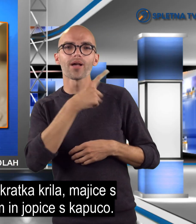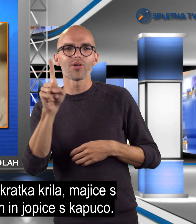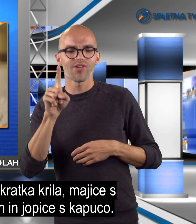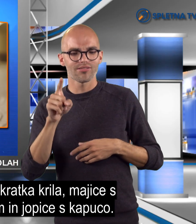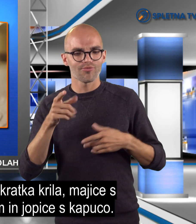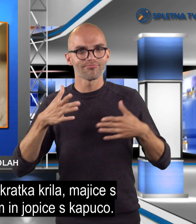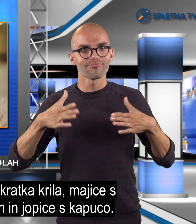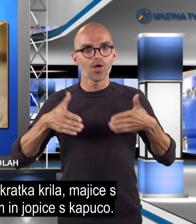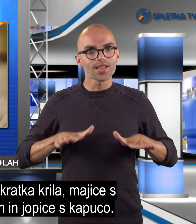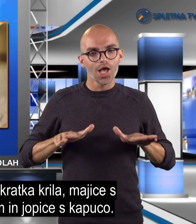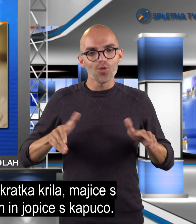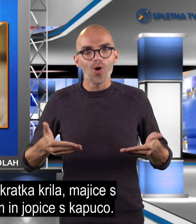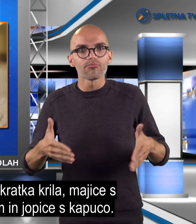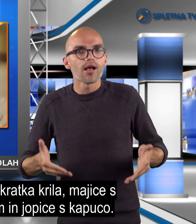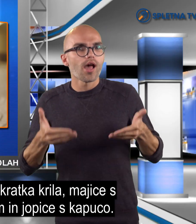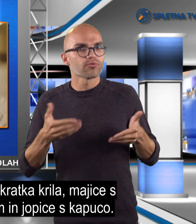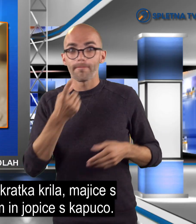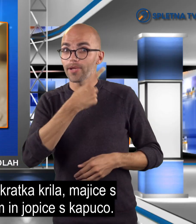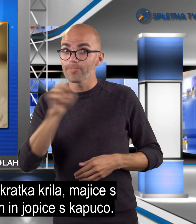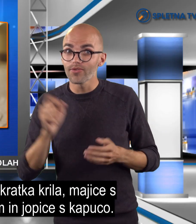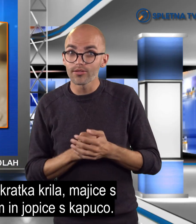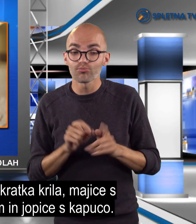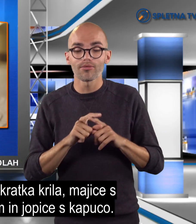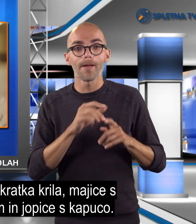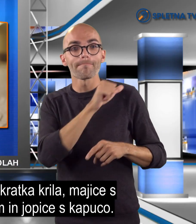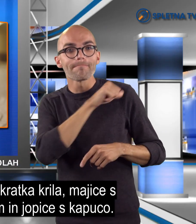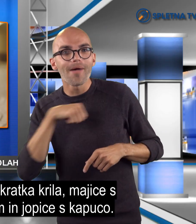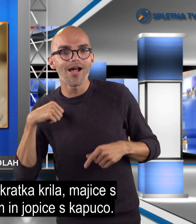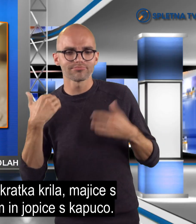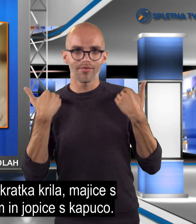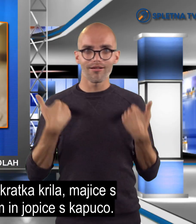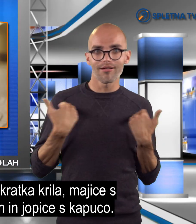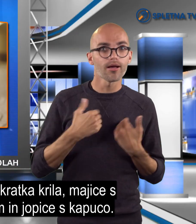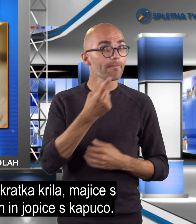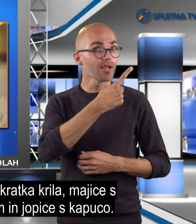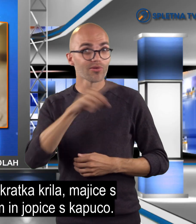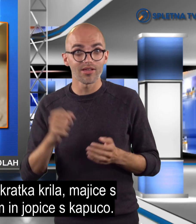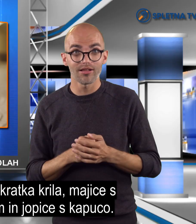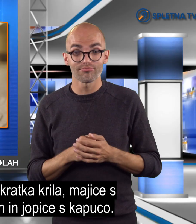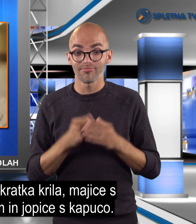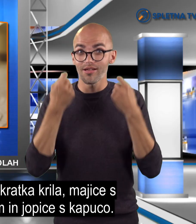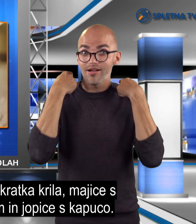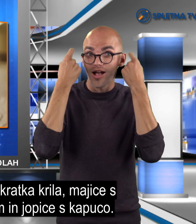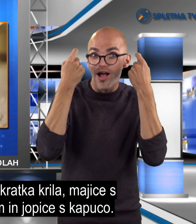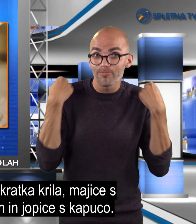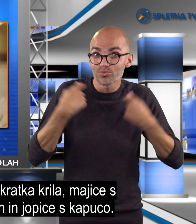Prepovedana so prekratka krila, majice s preglobokim izrezom in jopice s kapuco.